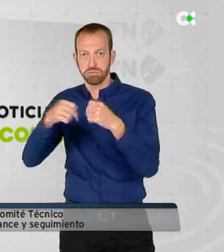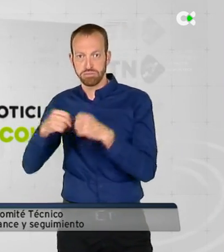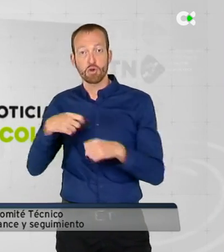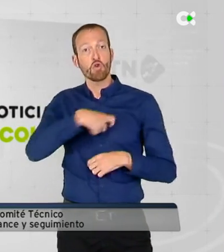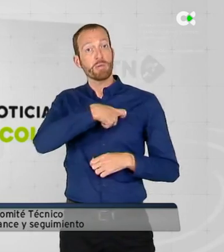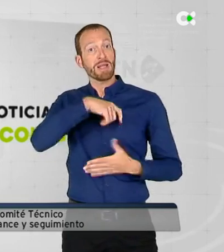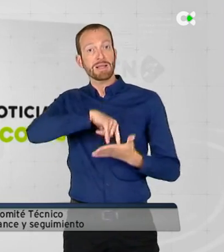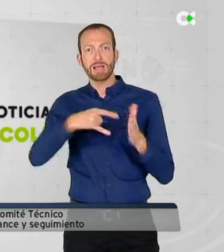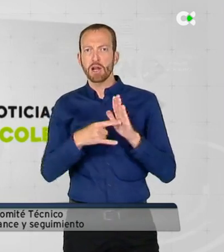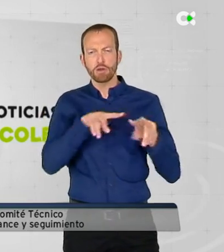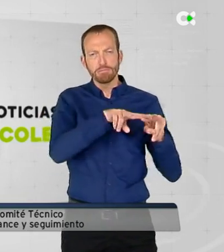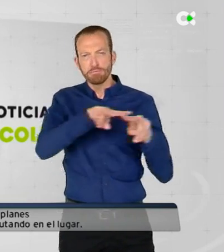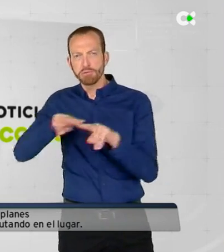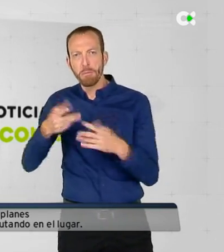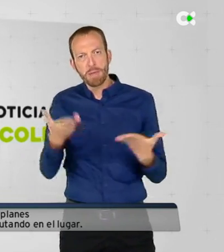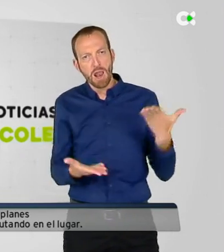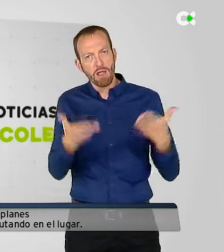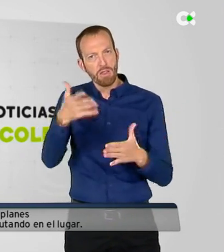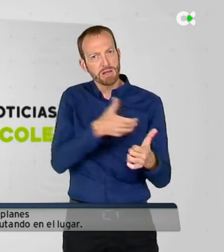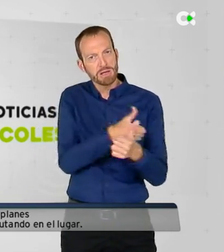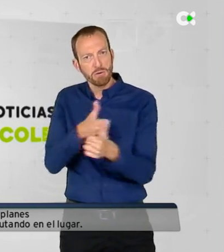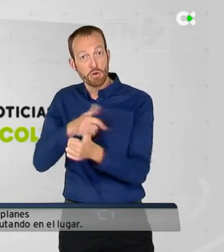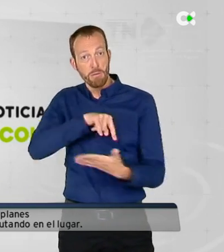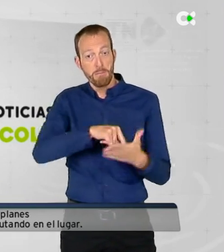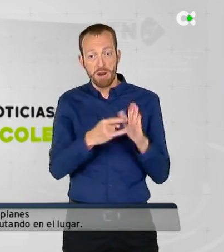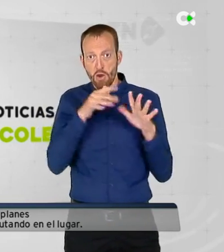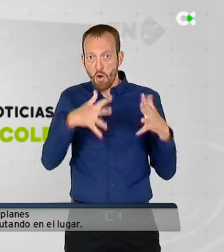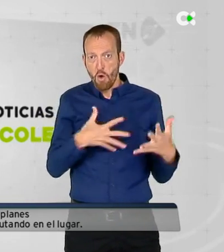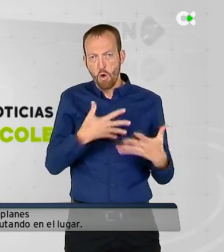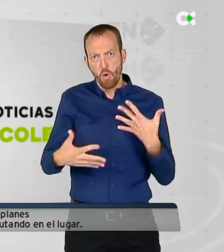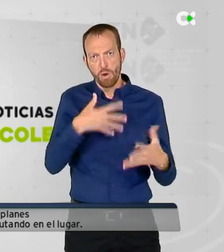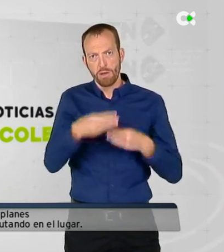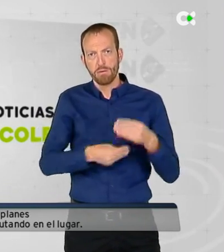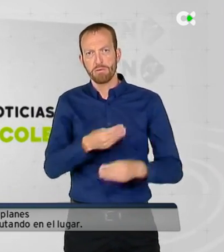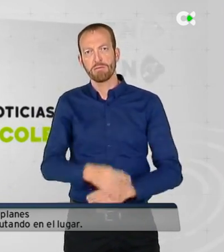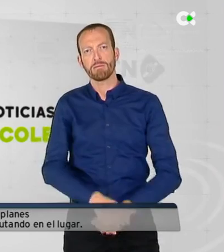hacer un balance y seguimiento de los planes que se están ejecutando en el lugar.